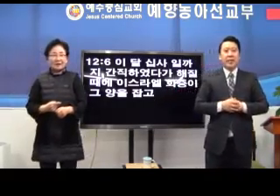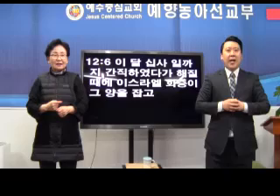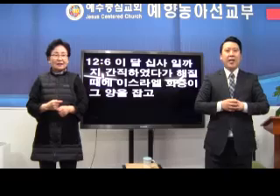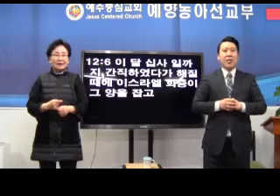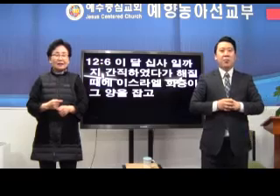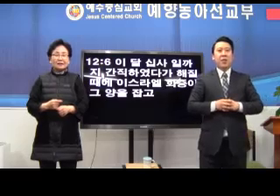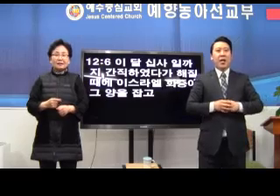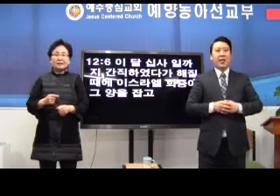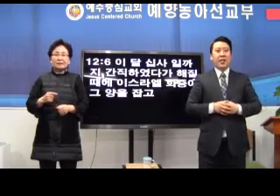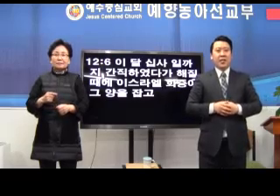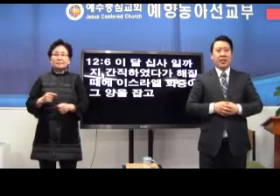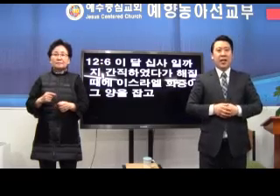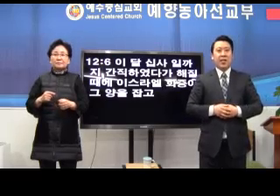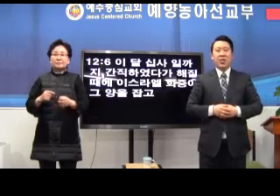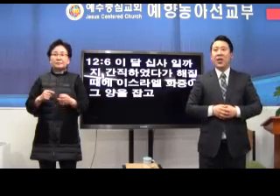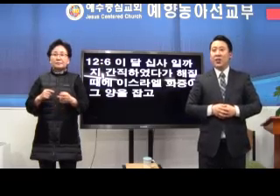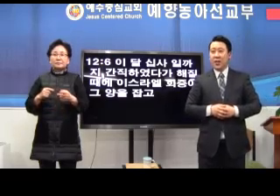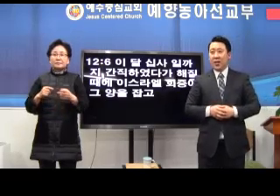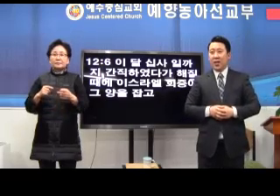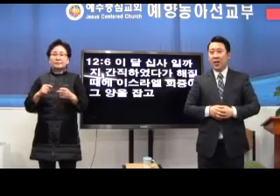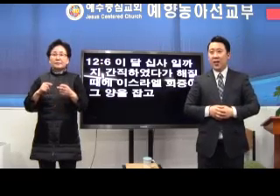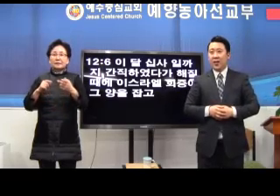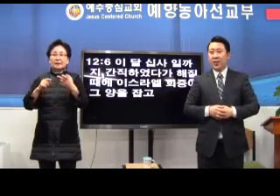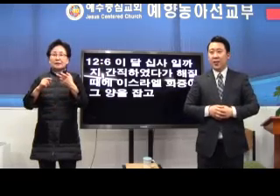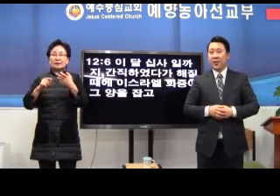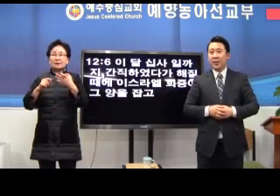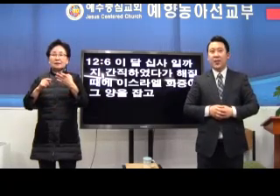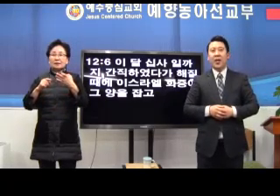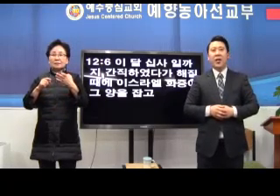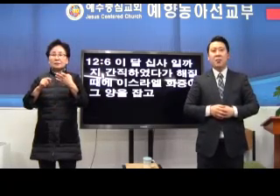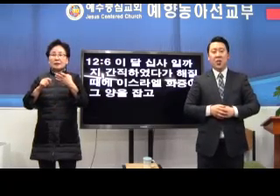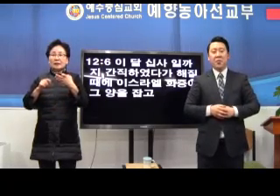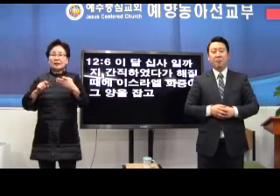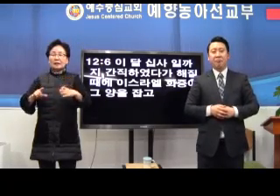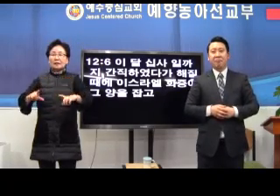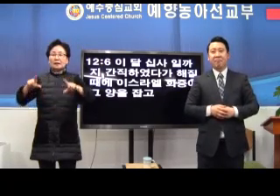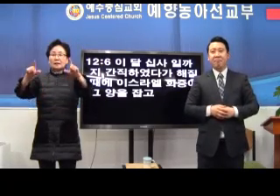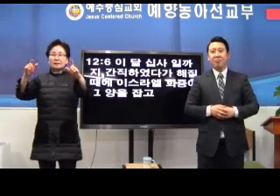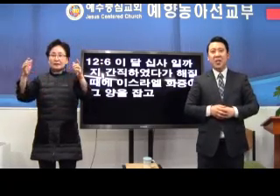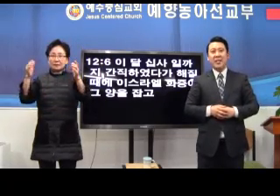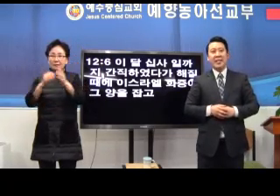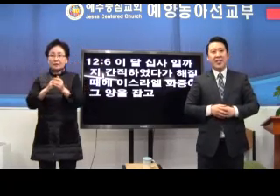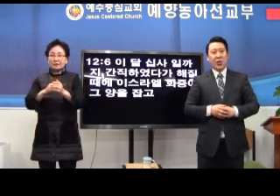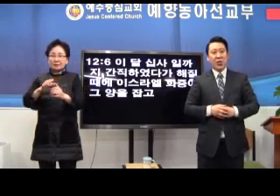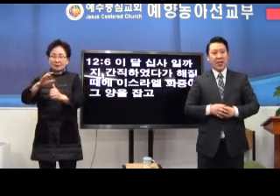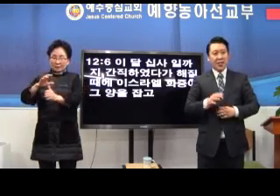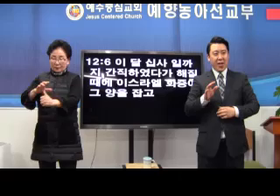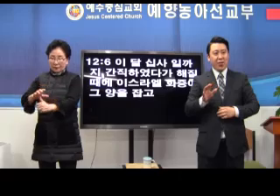이달 14일까지 간직하였다가 이제 하나님이 10가지 재앙